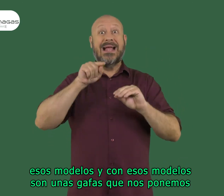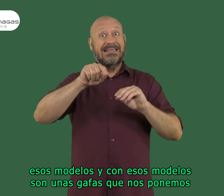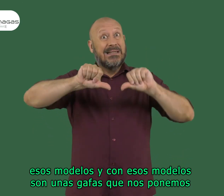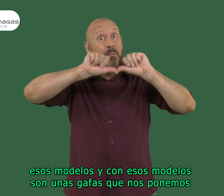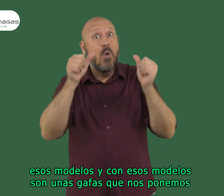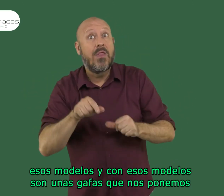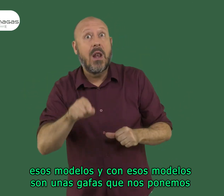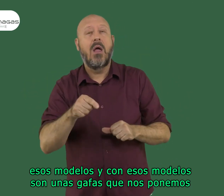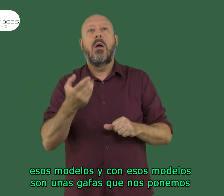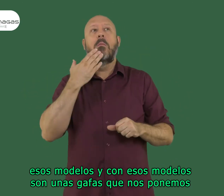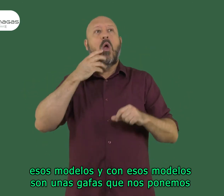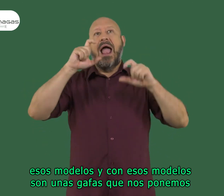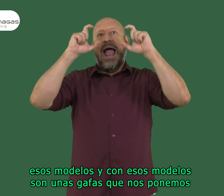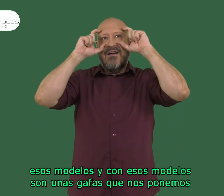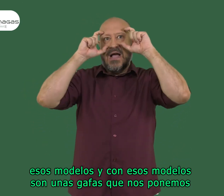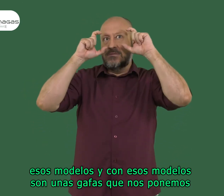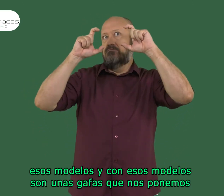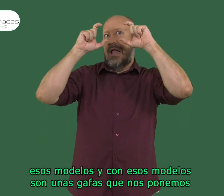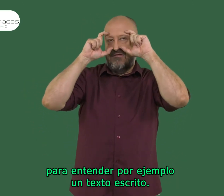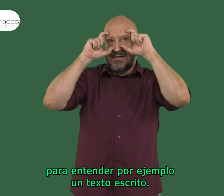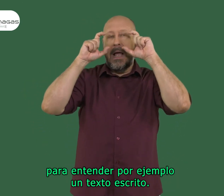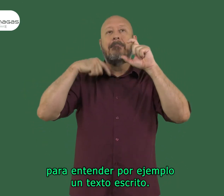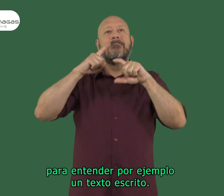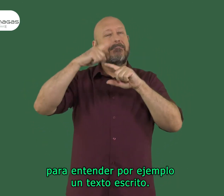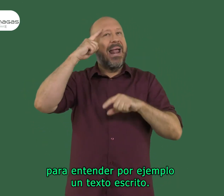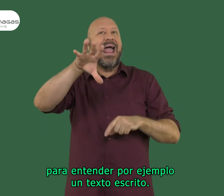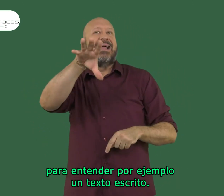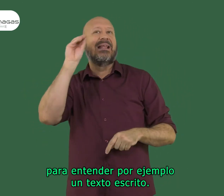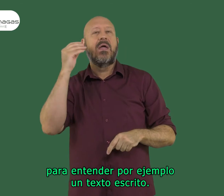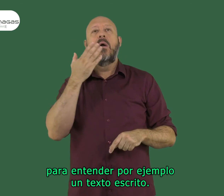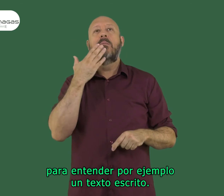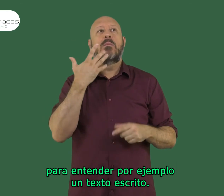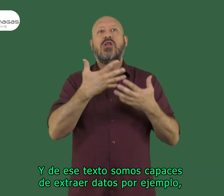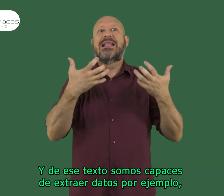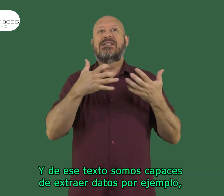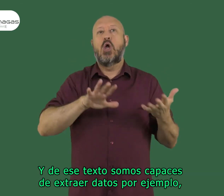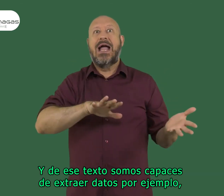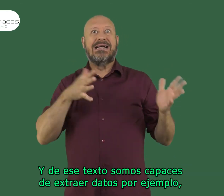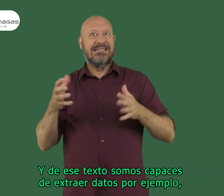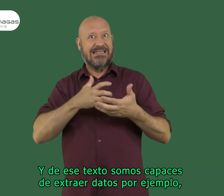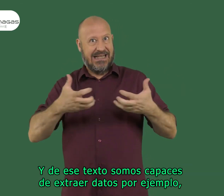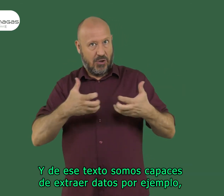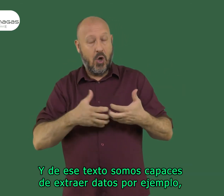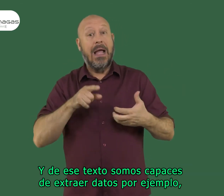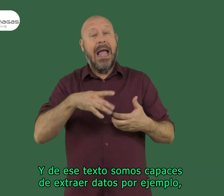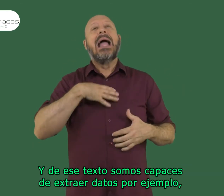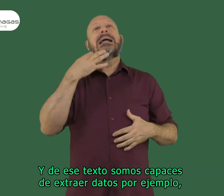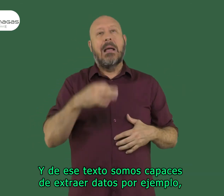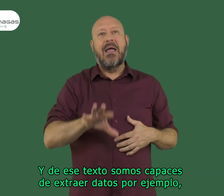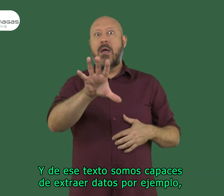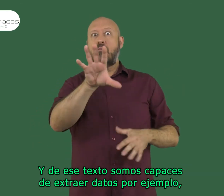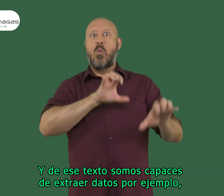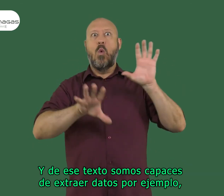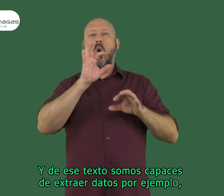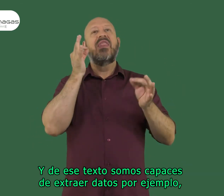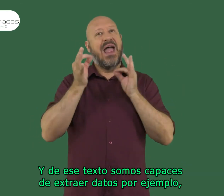esos modelos pues son unas gafas que nos ponemos para entender, por ejemplo, un texto escrito y de ese texto somos capaces de